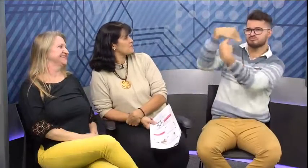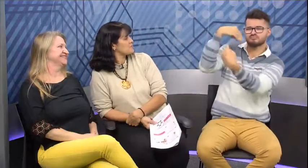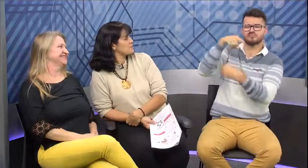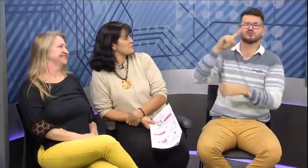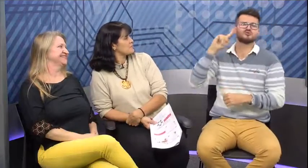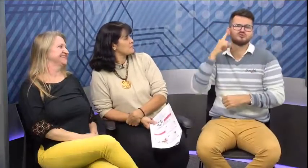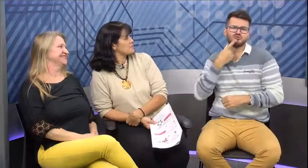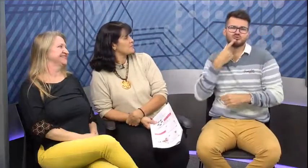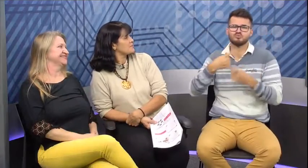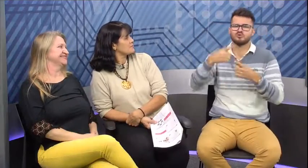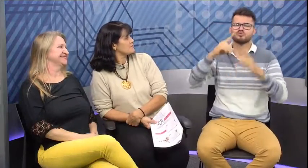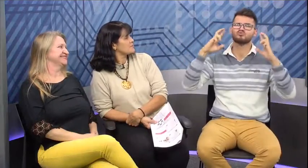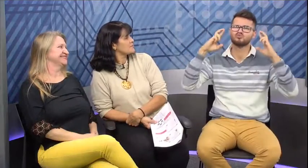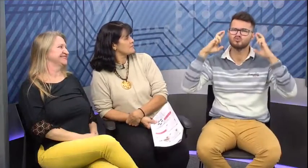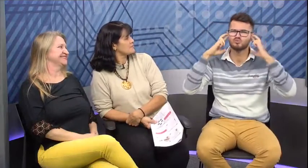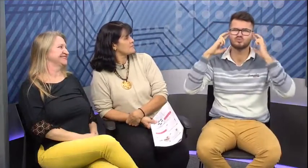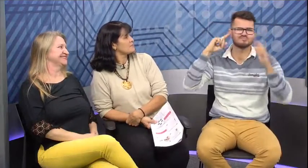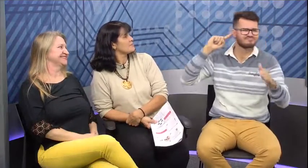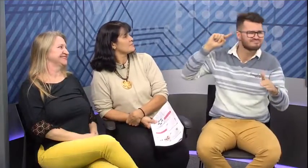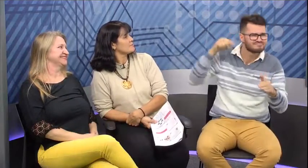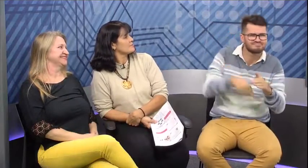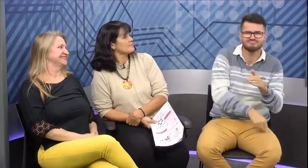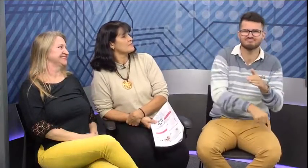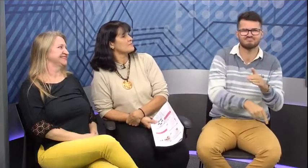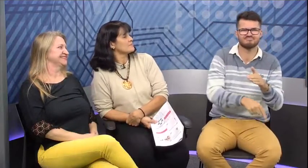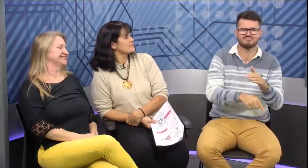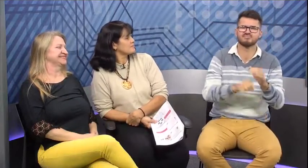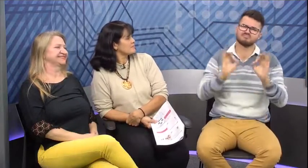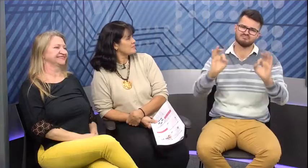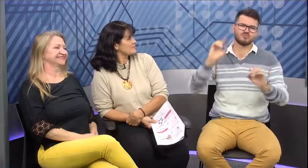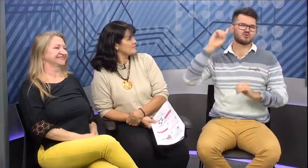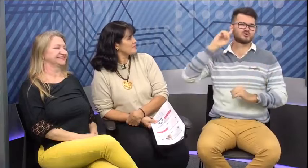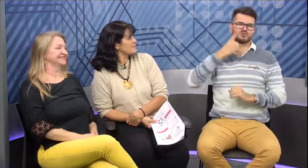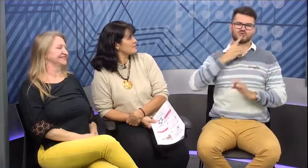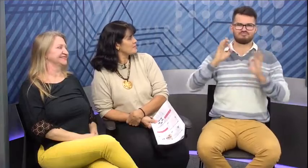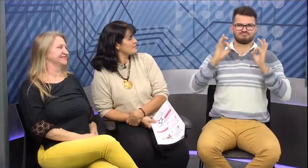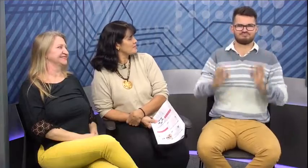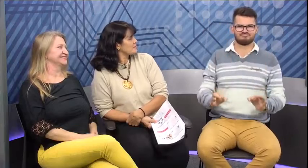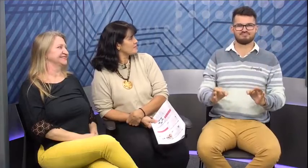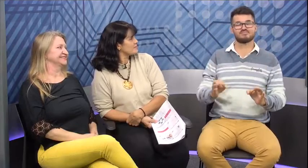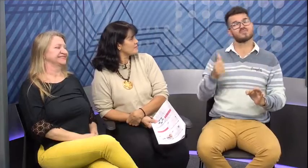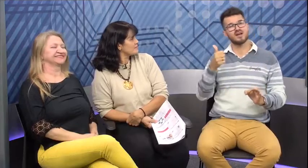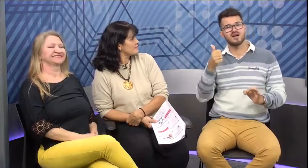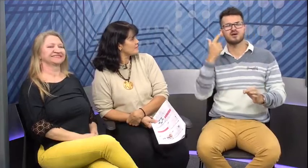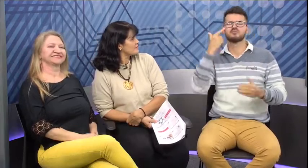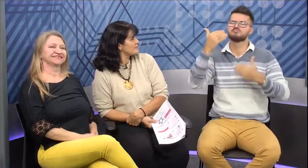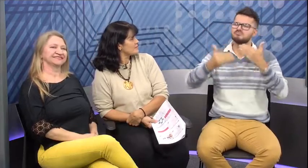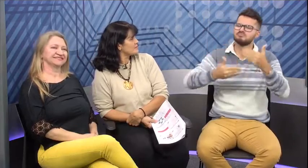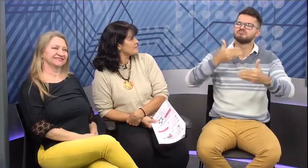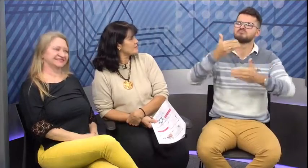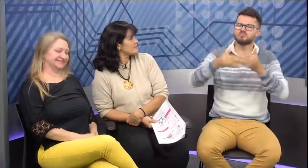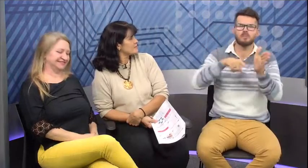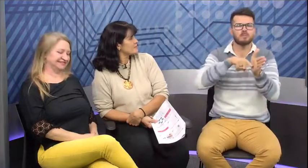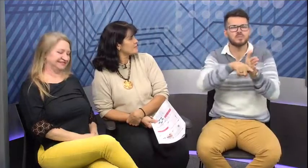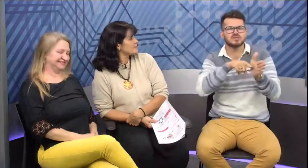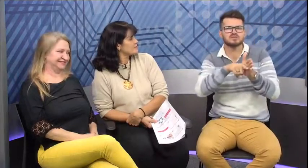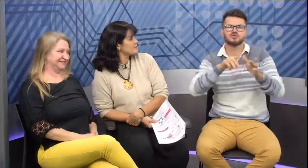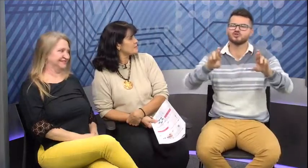né? E os professores sempre falando, olha, você é surdo, surdo profundo, né? Mas a minha identidade sendo bastante, né,